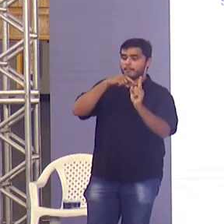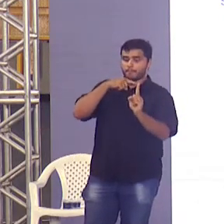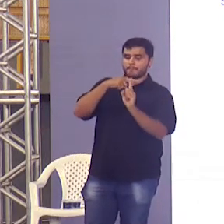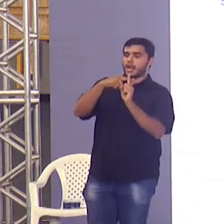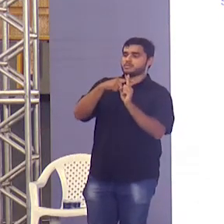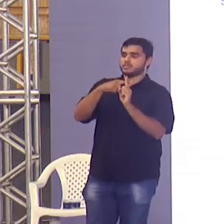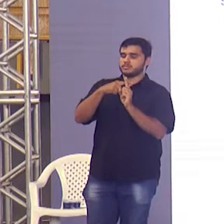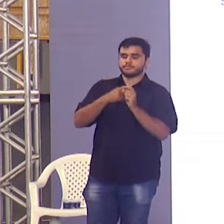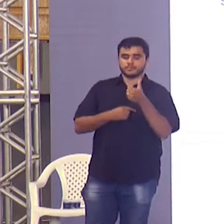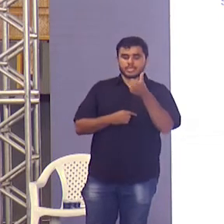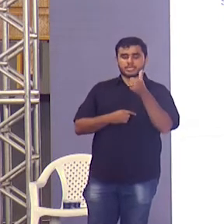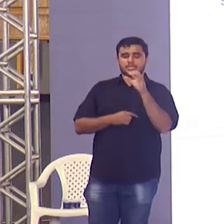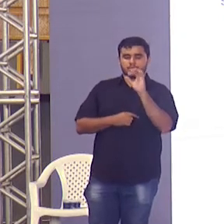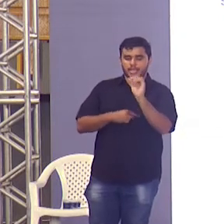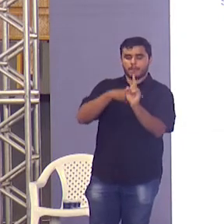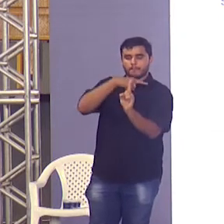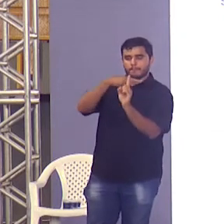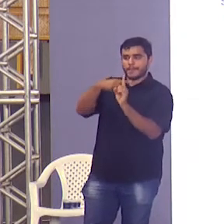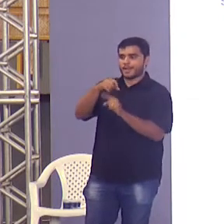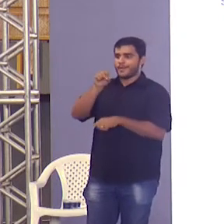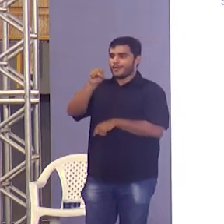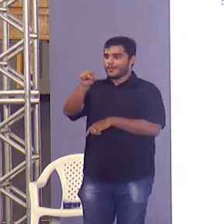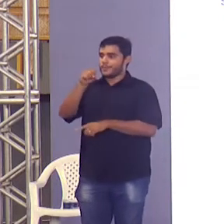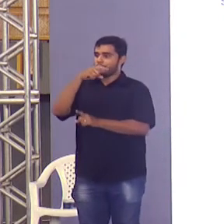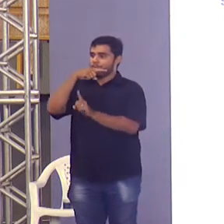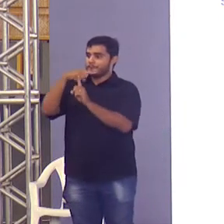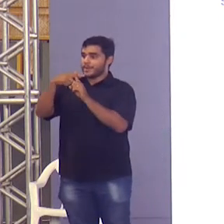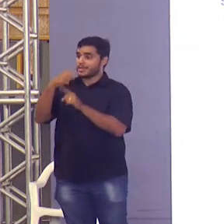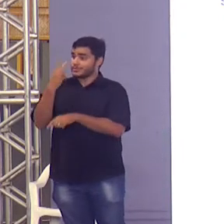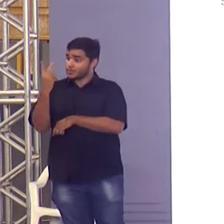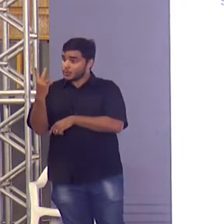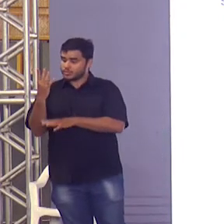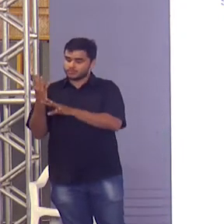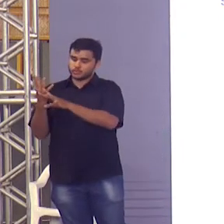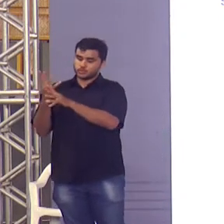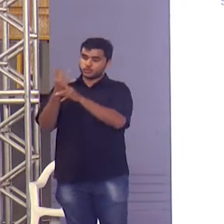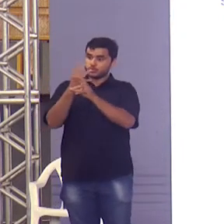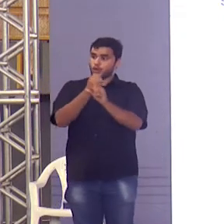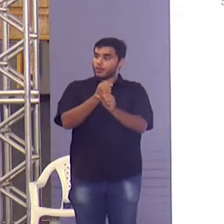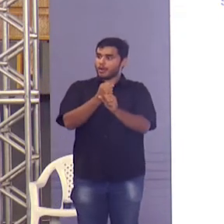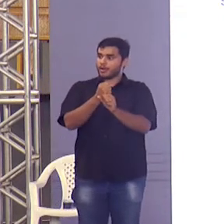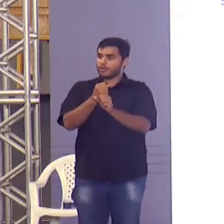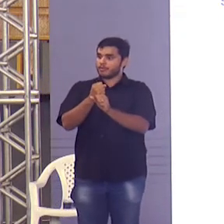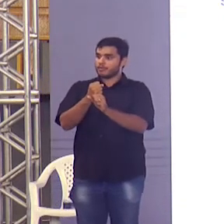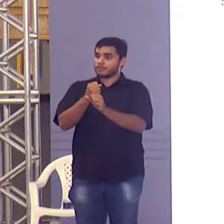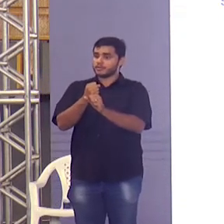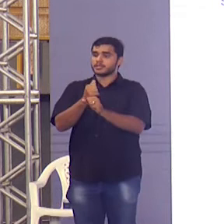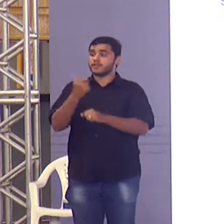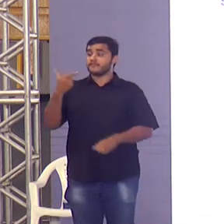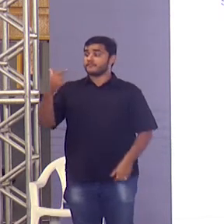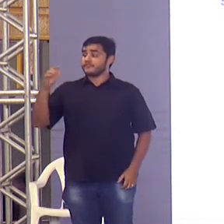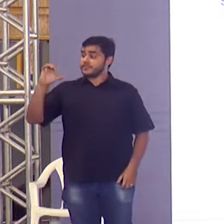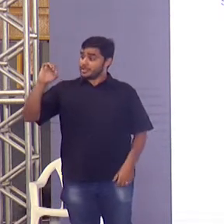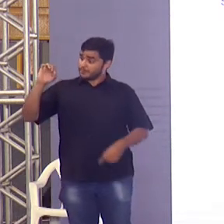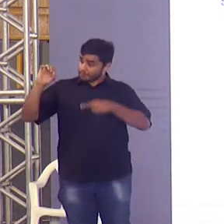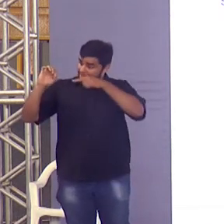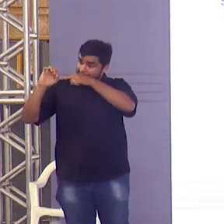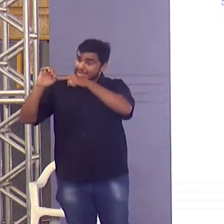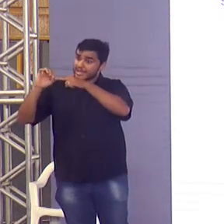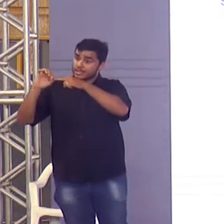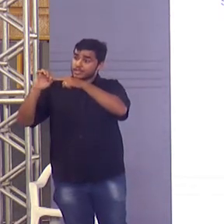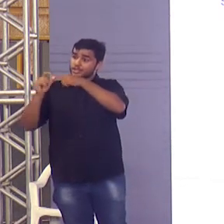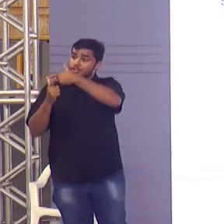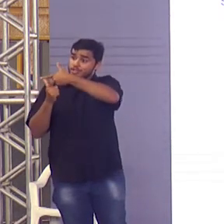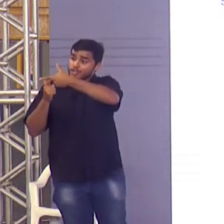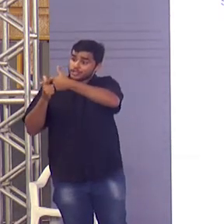a metade da soma dos termos da subtração. Quando eu fiz 10 menos 8 igual a